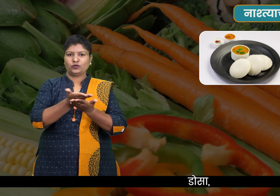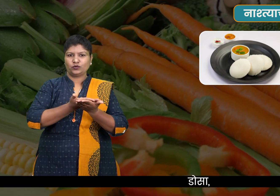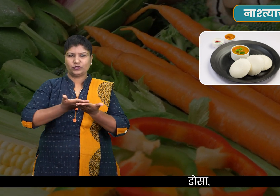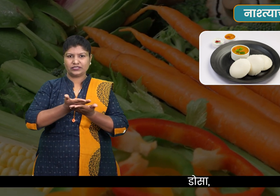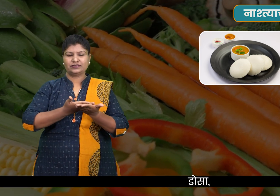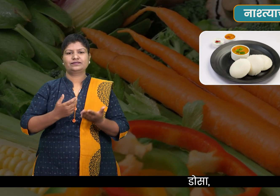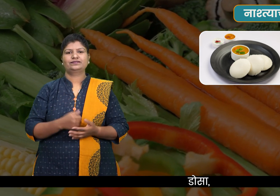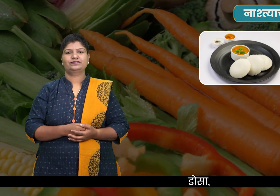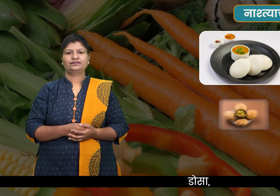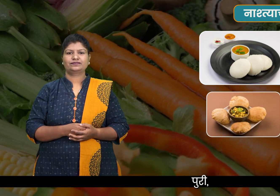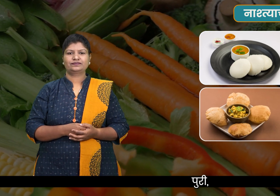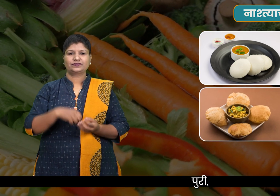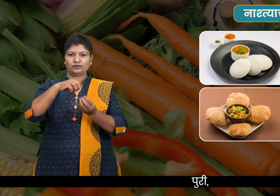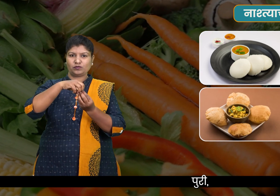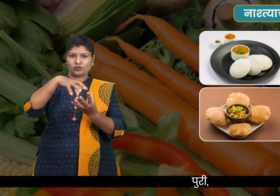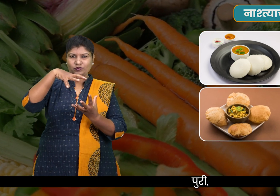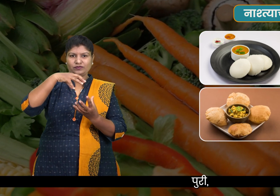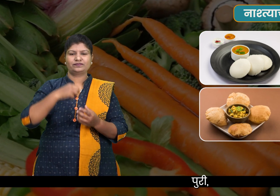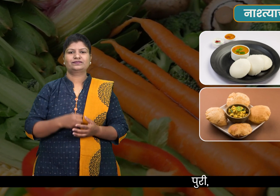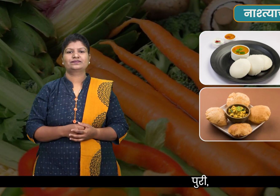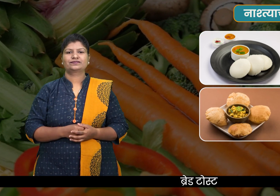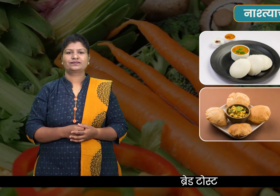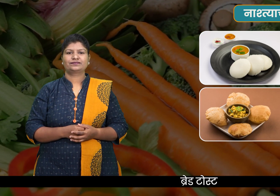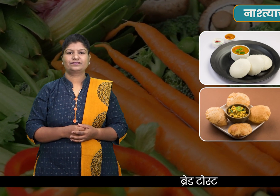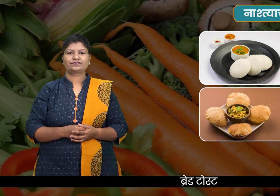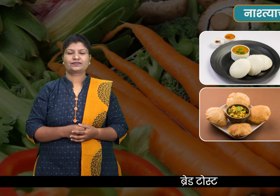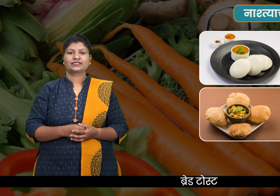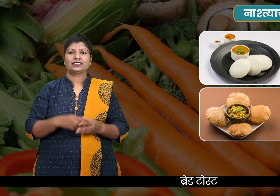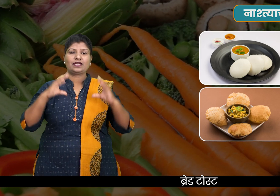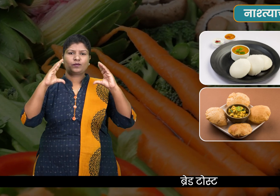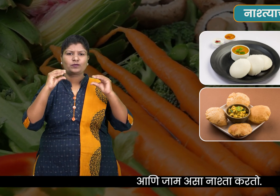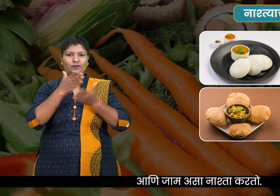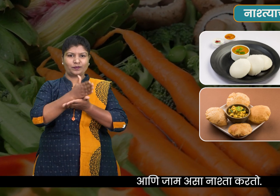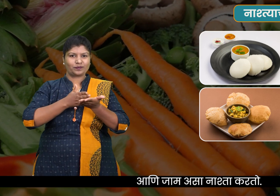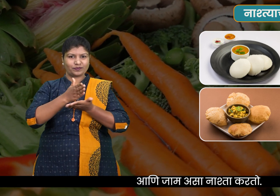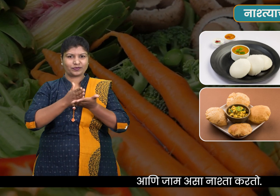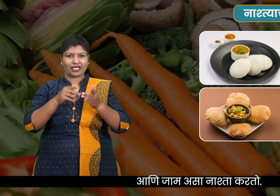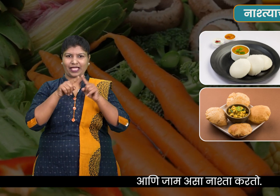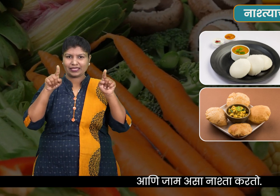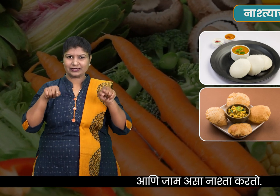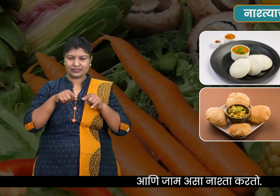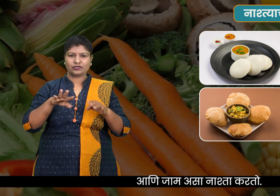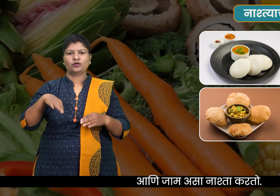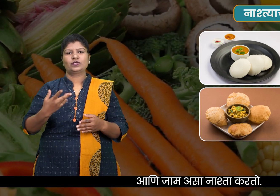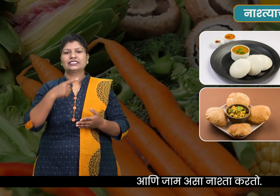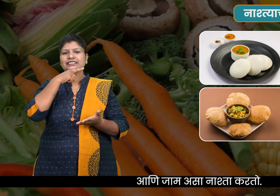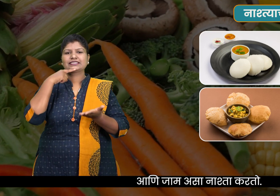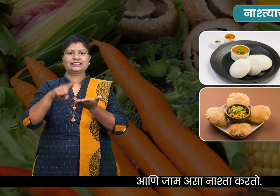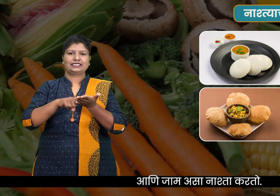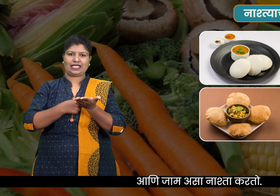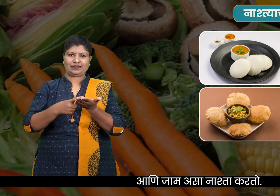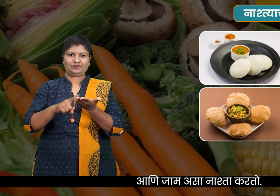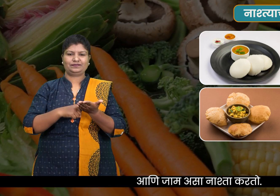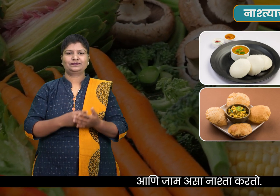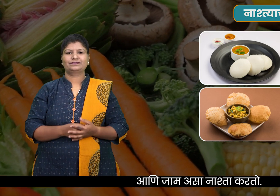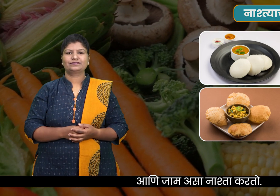डोसा, पुरी, ब्रेड टोस्ट आणि जाम असा नाश्ता करतो.